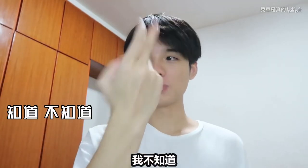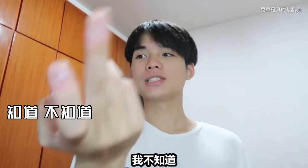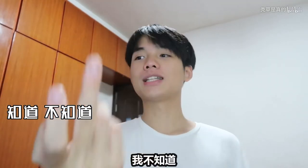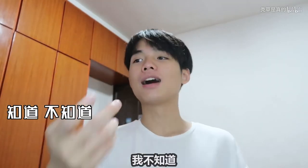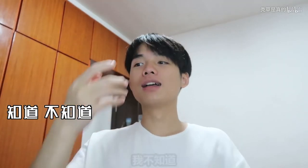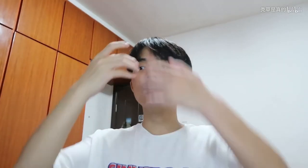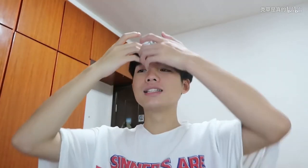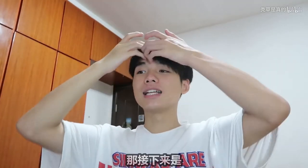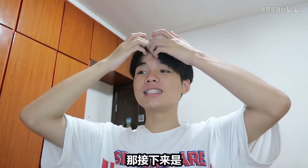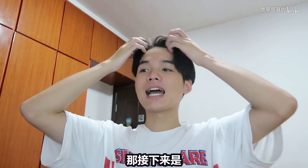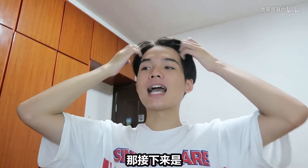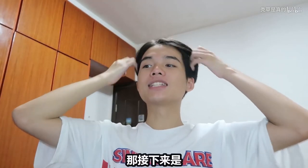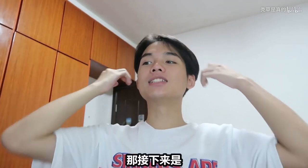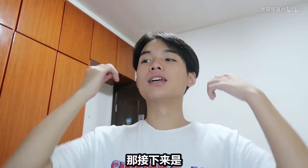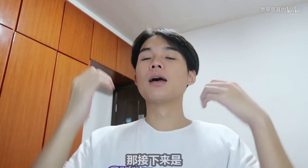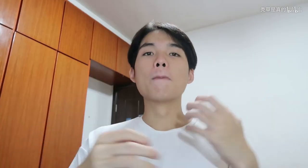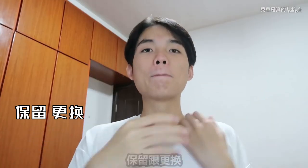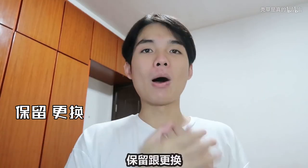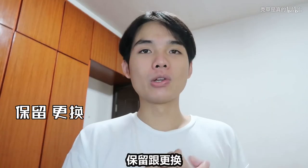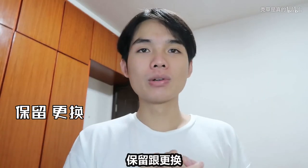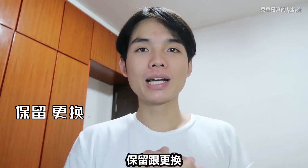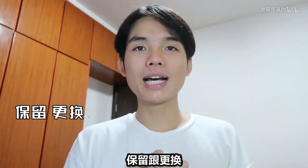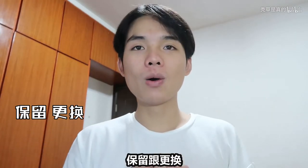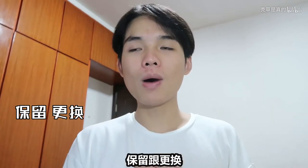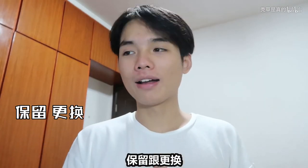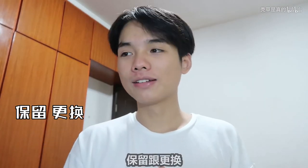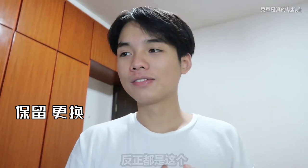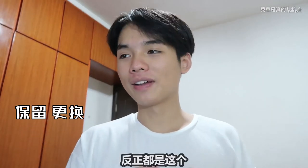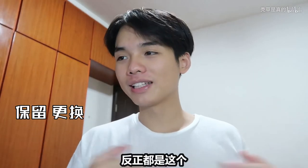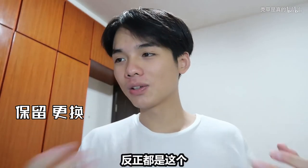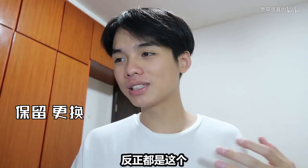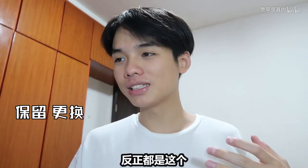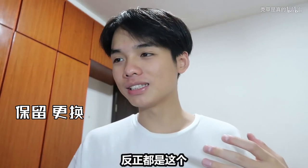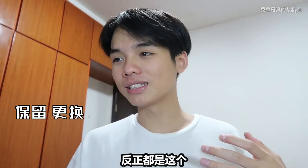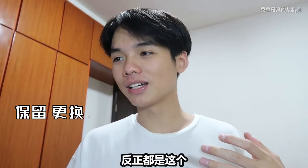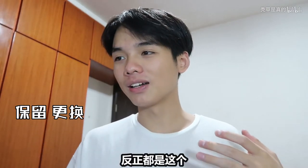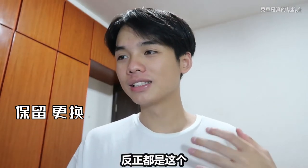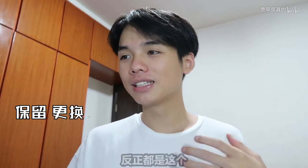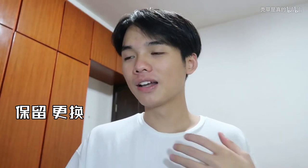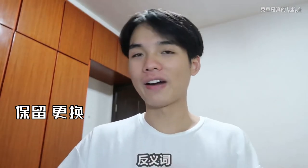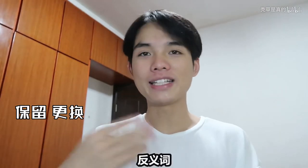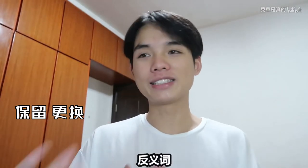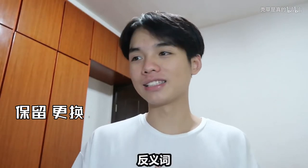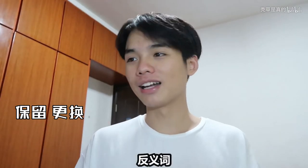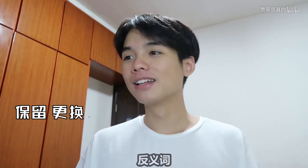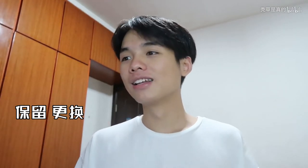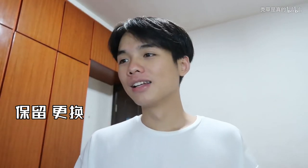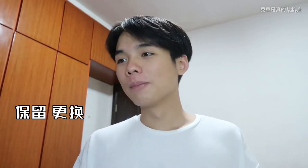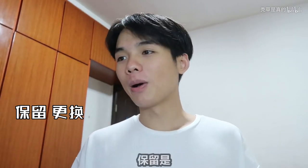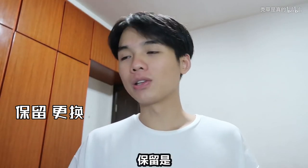知道。那接下来是保留跟更换，反正都是这个反义词了。保留